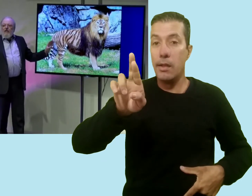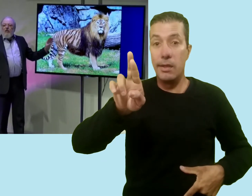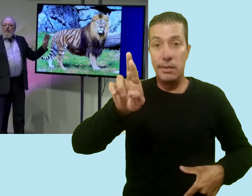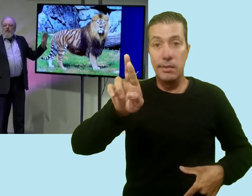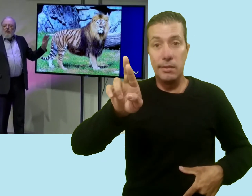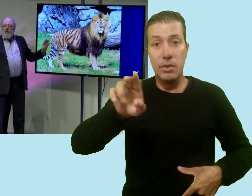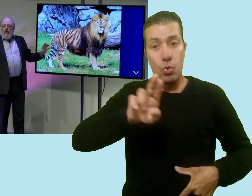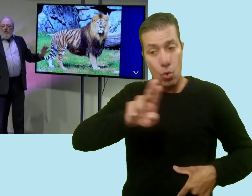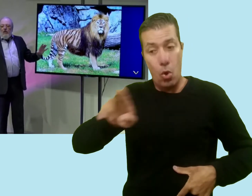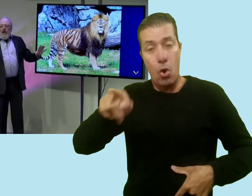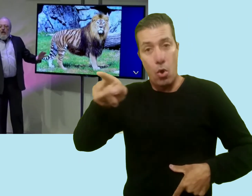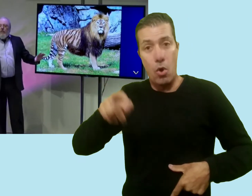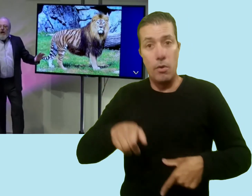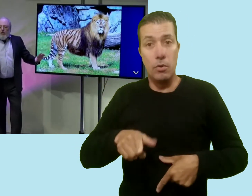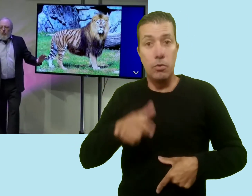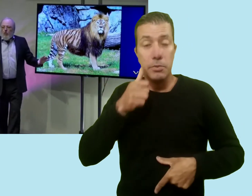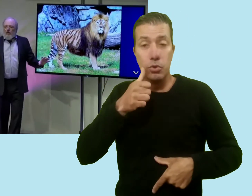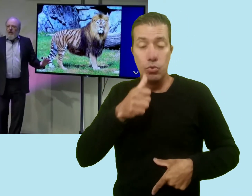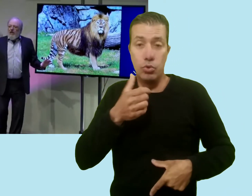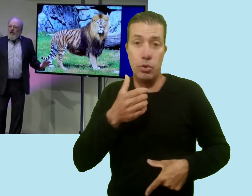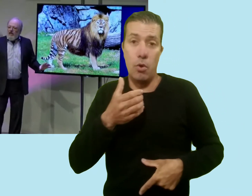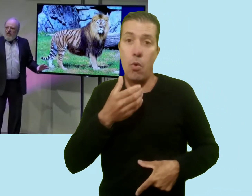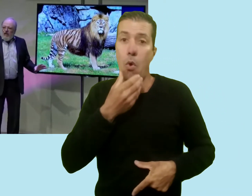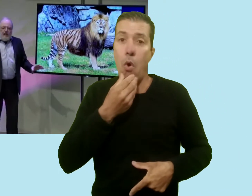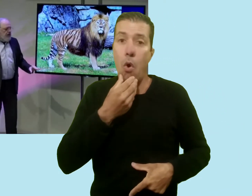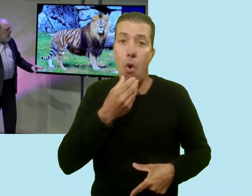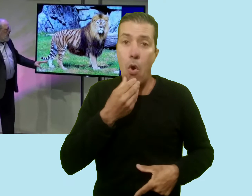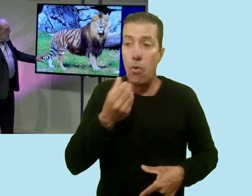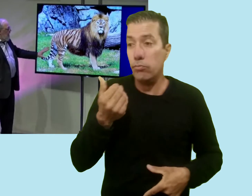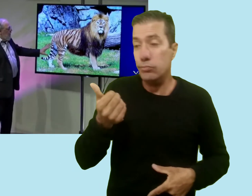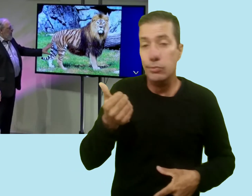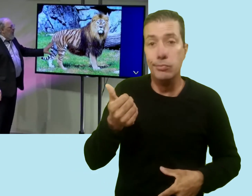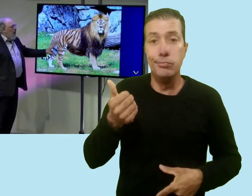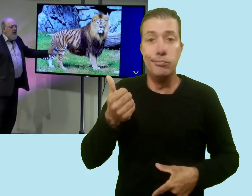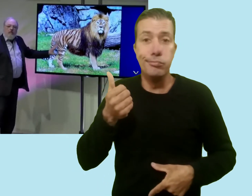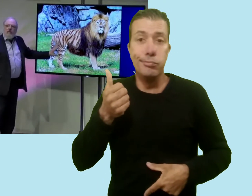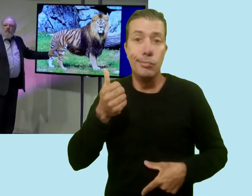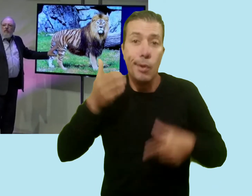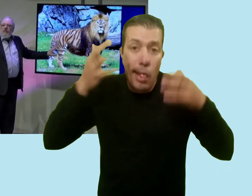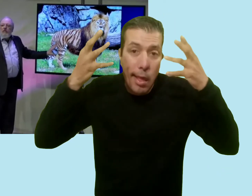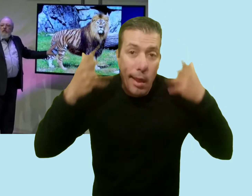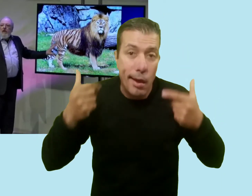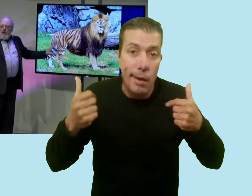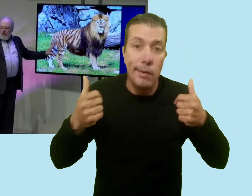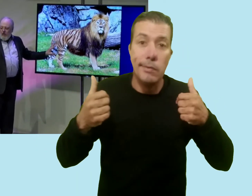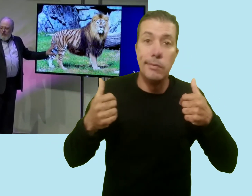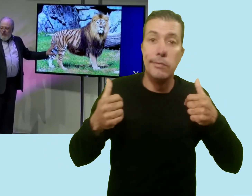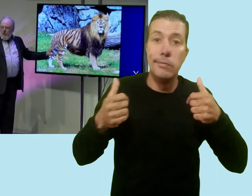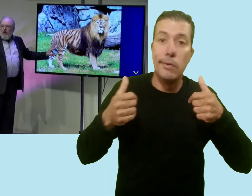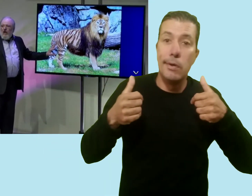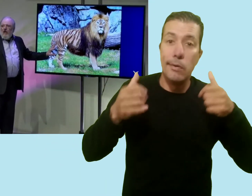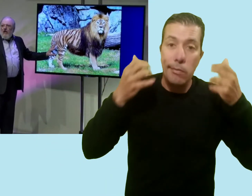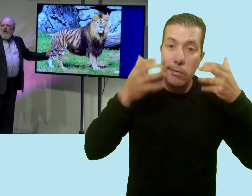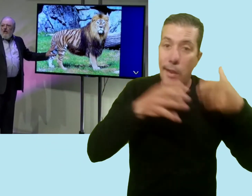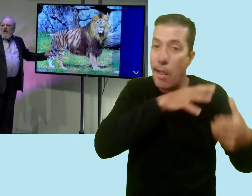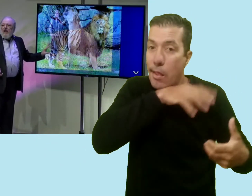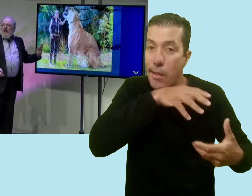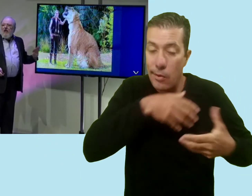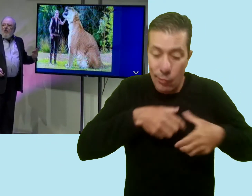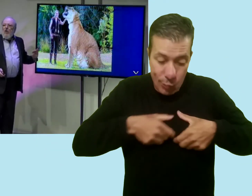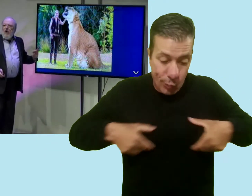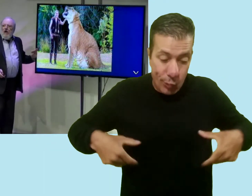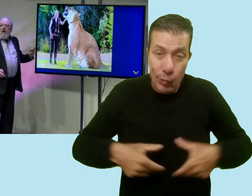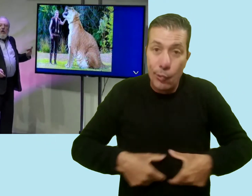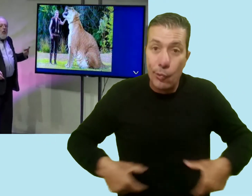Tá? Então, quando mistura um leão macho com a tigresa, dá isso aqui, ó. E quando mistura